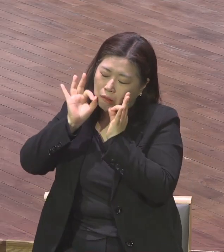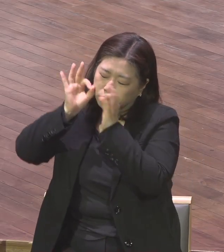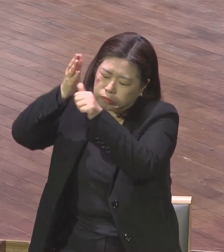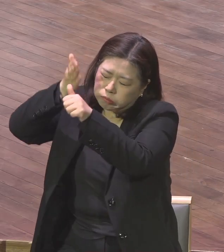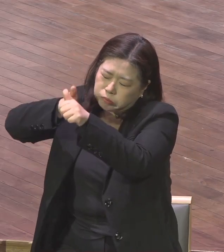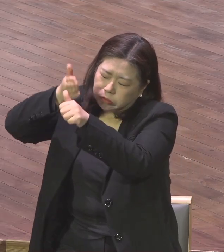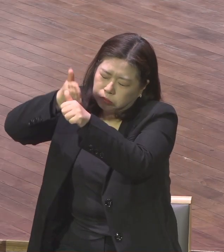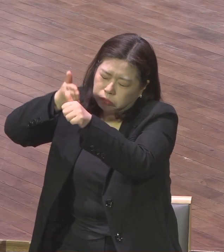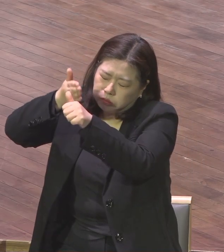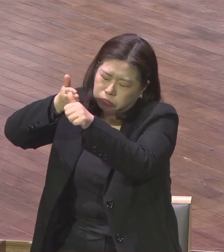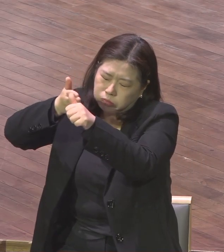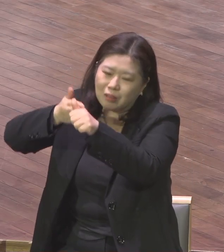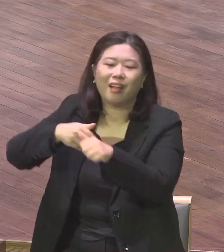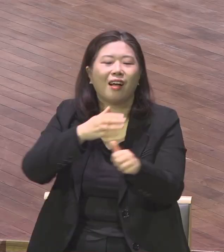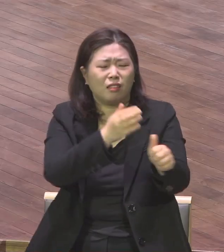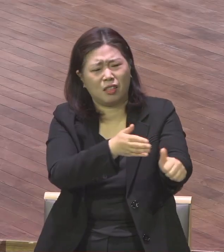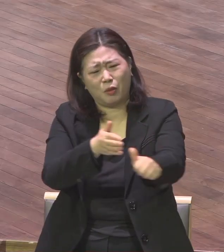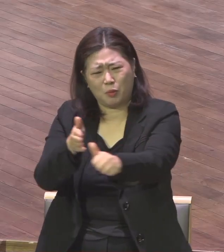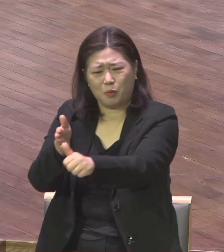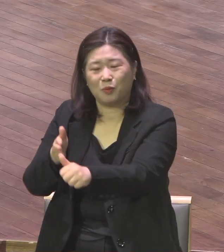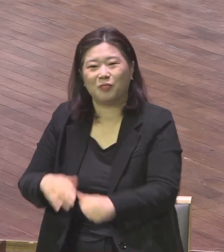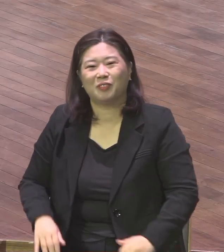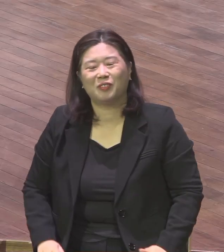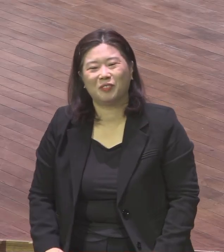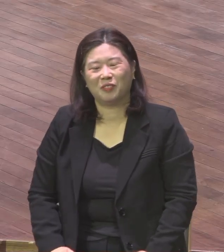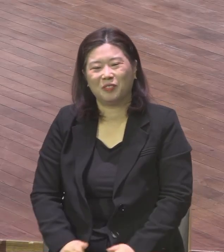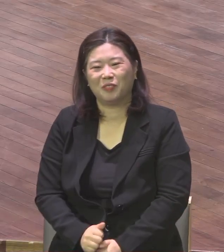성도가 됩시다.